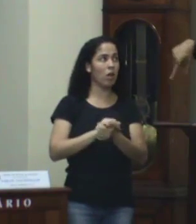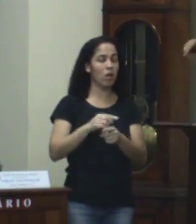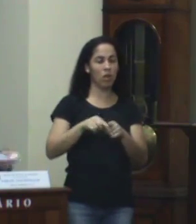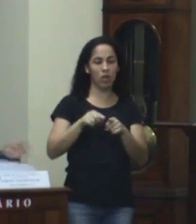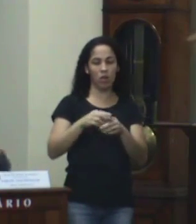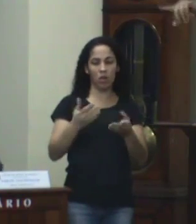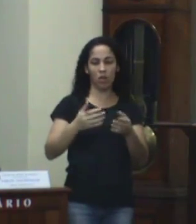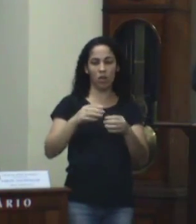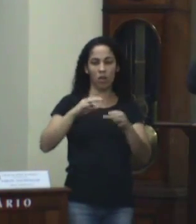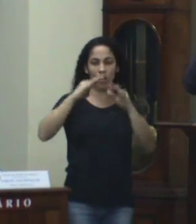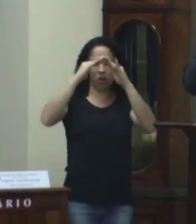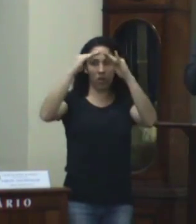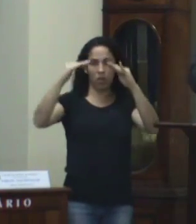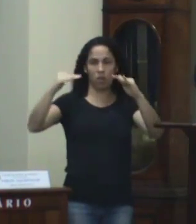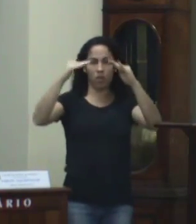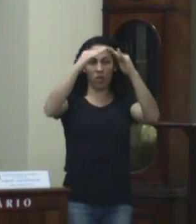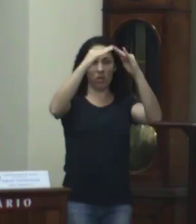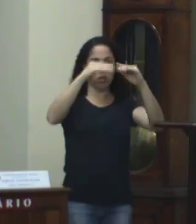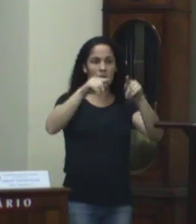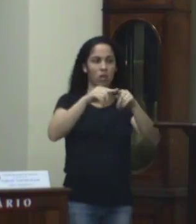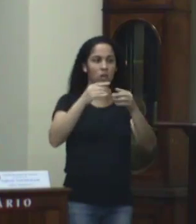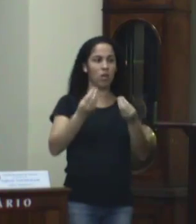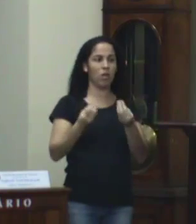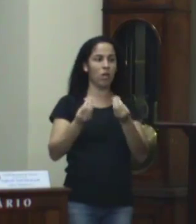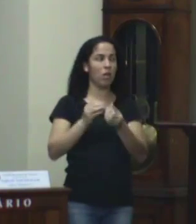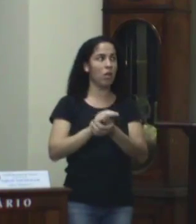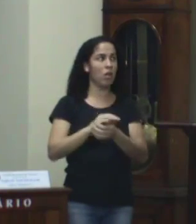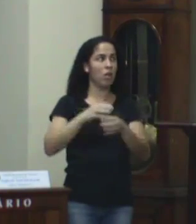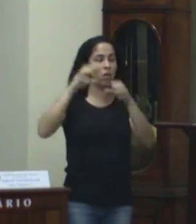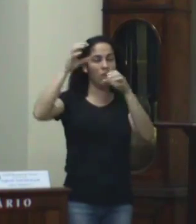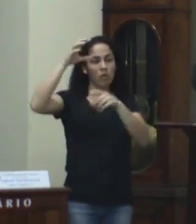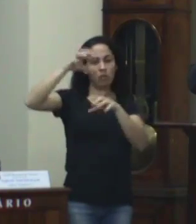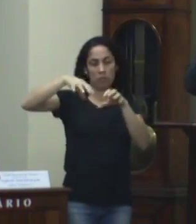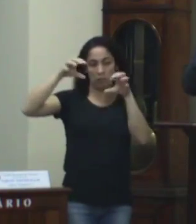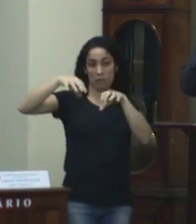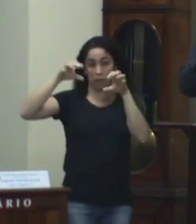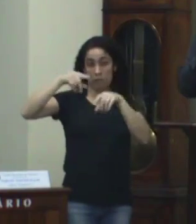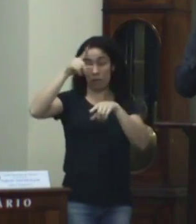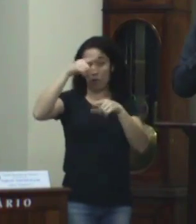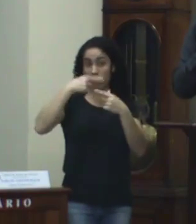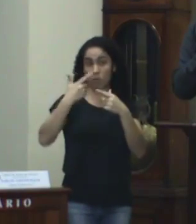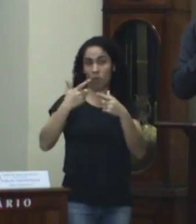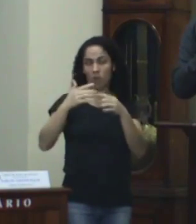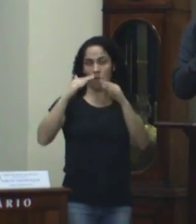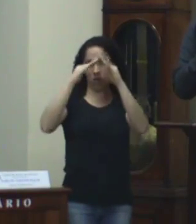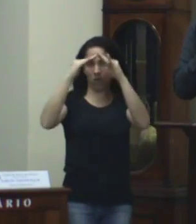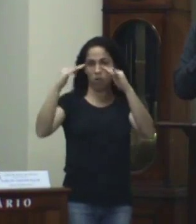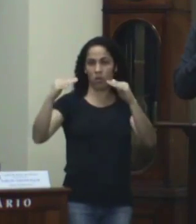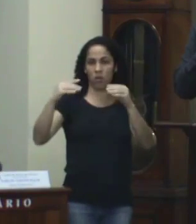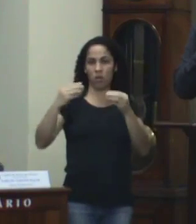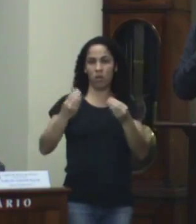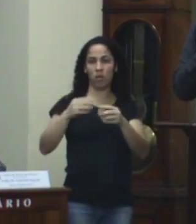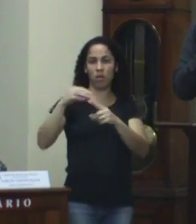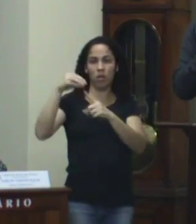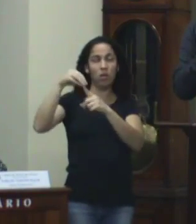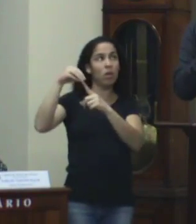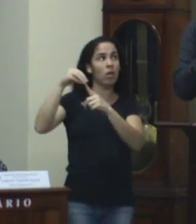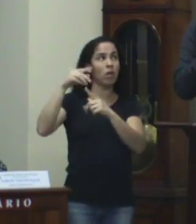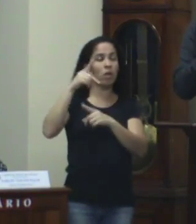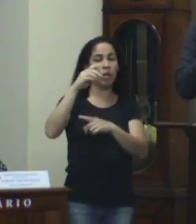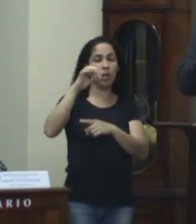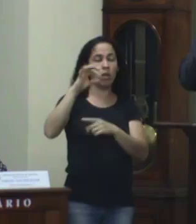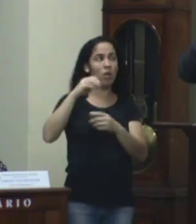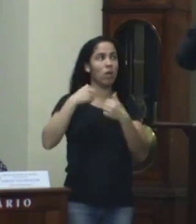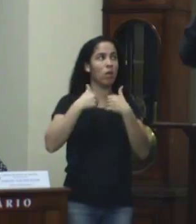cobrar o vereador aqui, está chovendo agora. Agora está todo mundo tomando chuva no lombo, porque o responsável lá quebrou, desculpa a palavra, a porcaria do